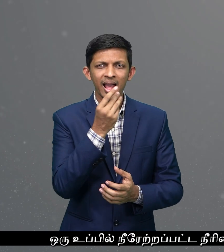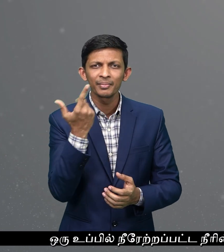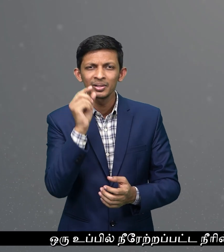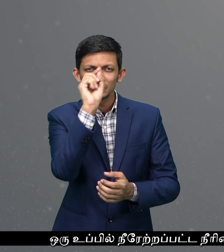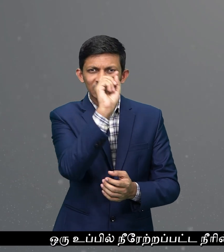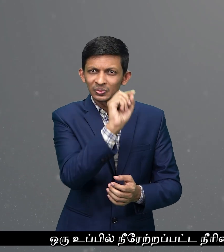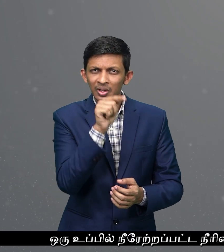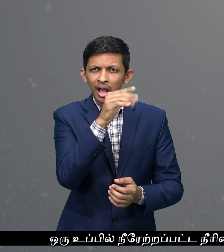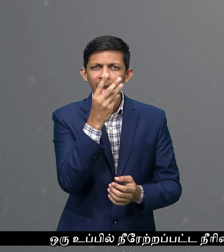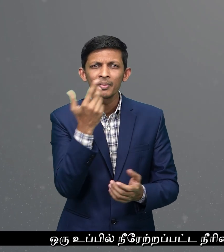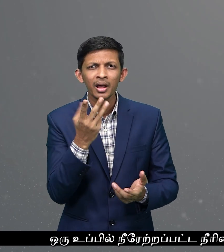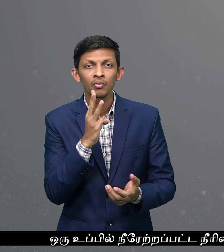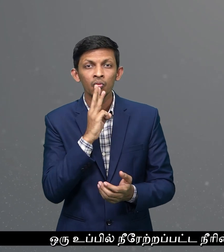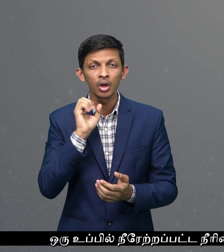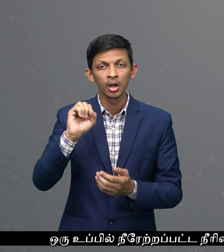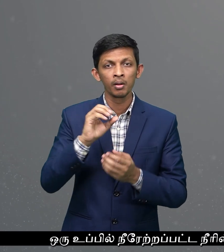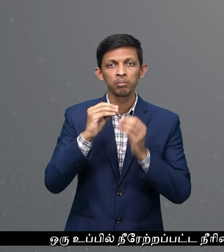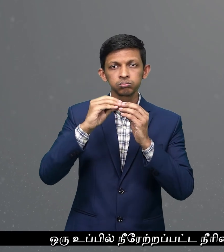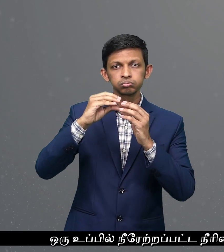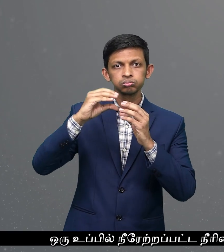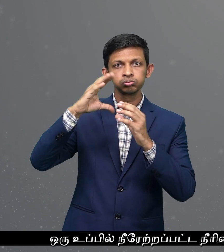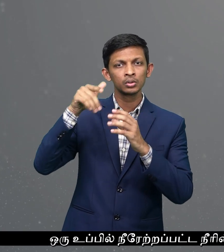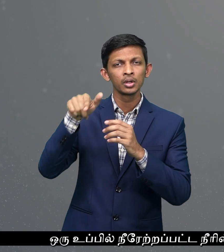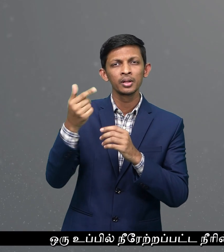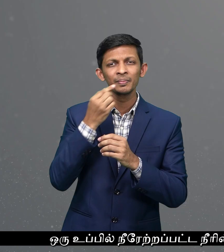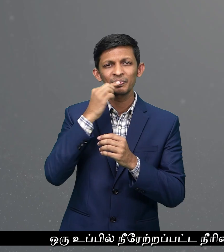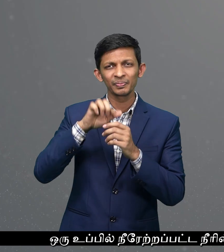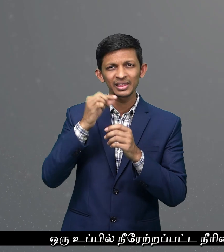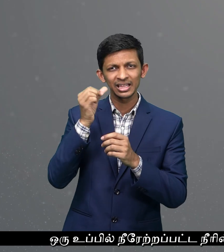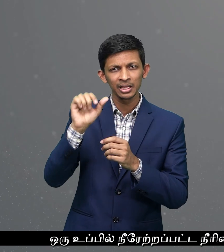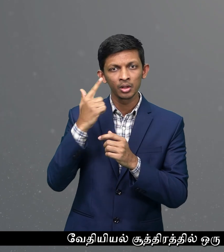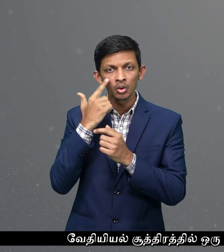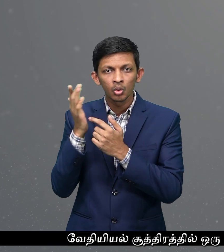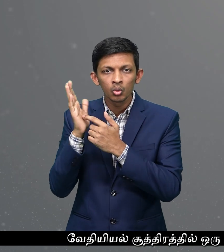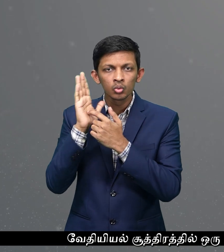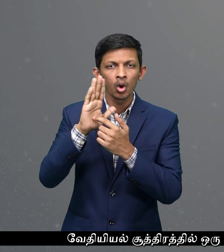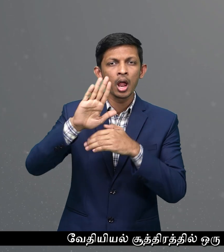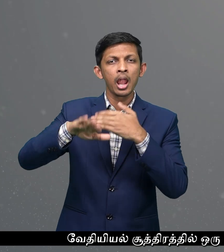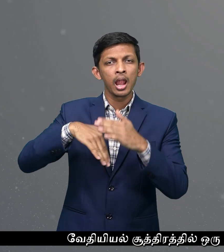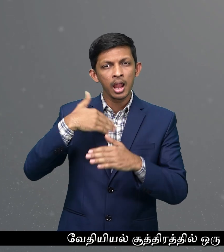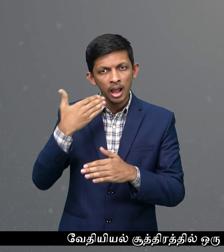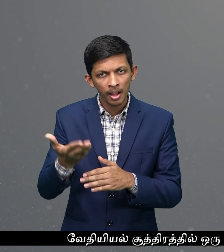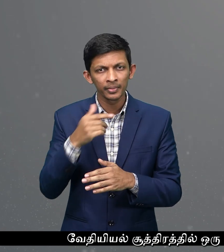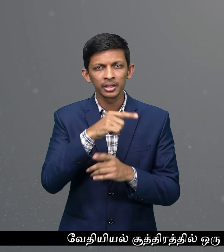ஒரு உப்பில் நீரேற்றப்பட்ட நீரின் மூலக்கூறுகளின் எண்ணிக்கை அதன் வேதியியல் சூத்திரத்தில் ஒரு புள்ளிக்கு